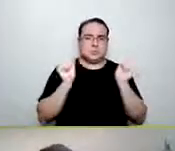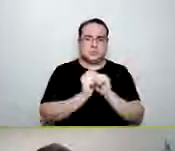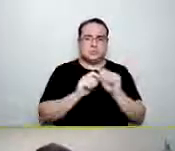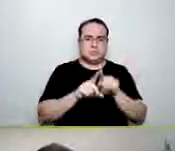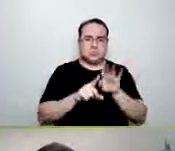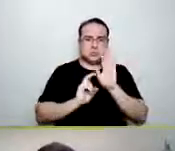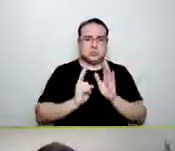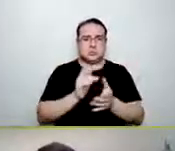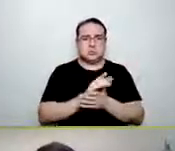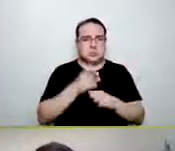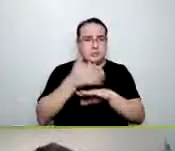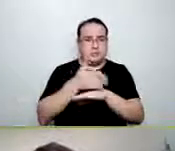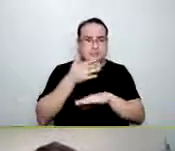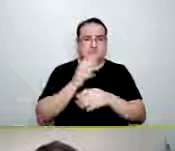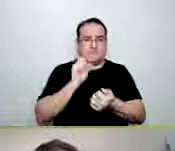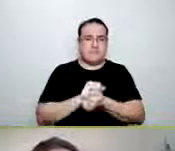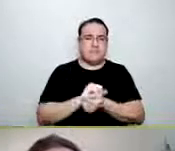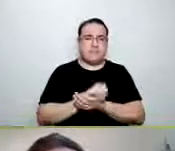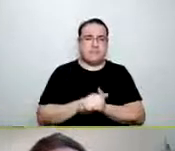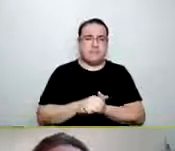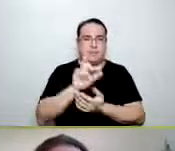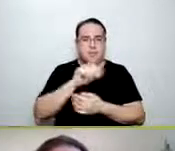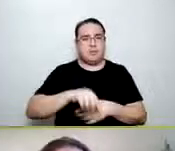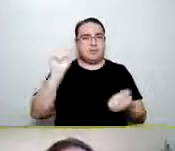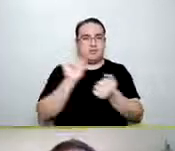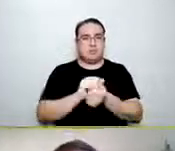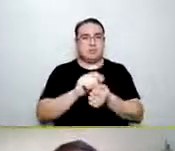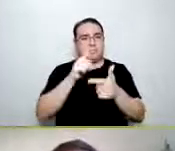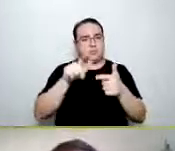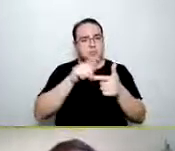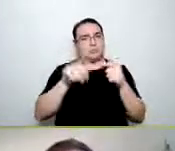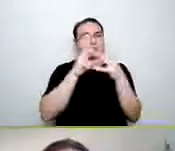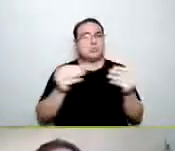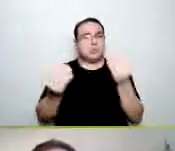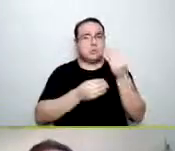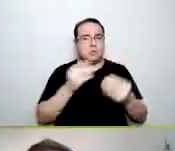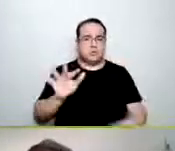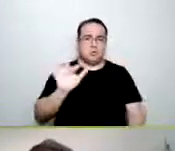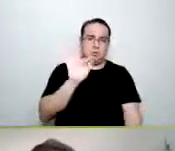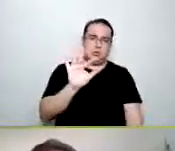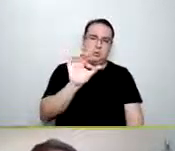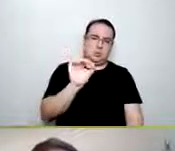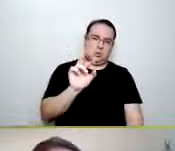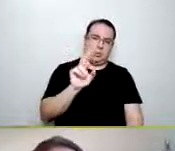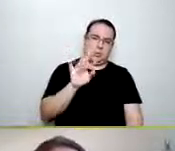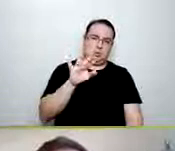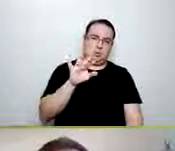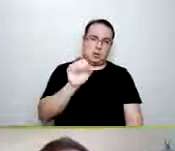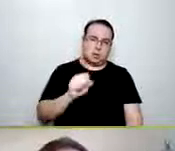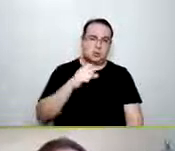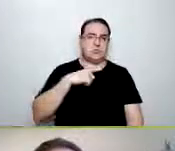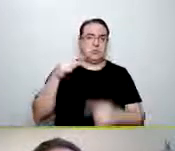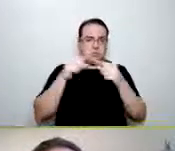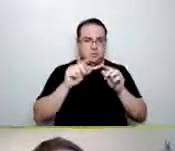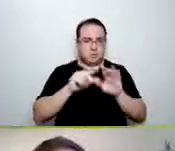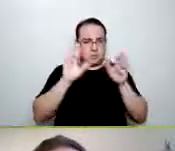constantemente acessíveis. E aí entram várias soluções. No caso dos formatos, né? Não formatos comerciais, né?